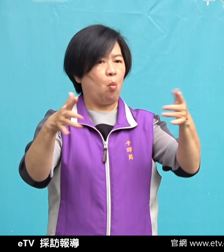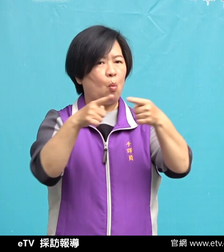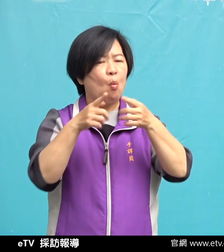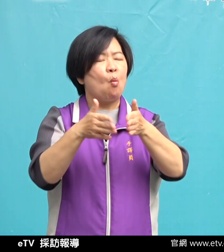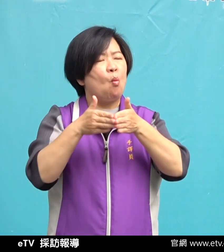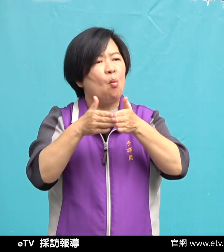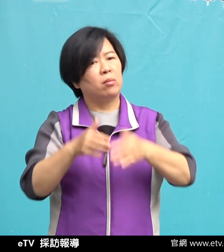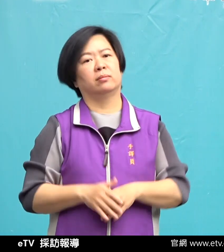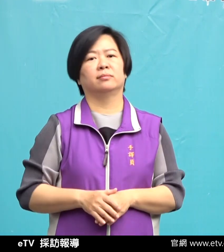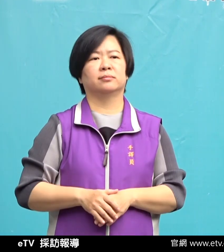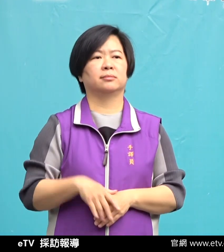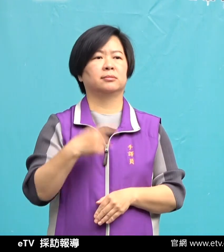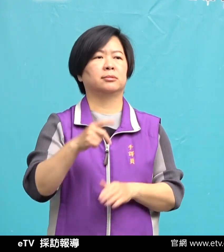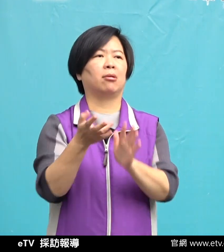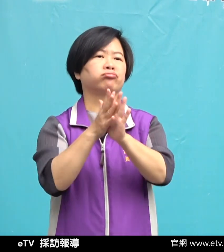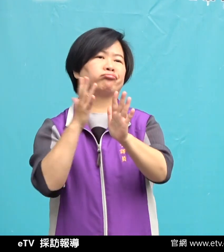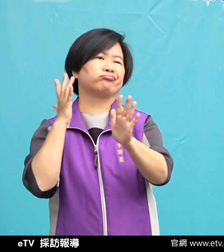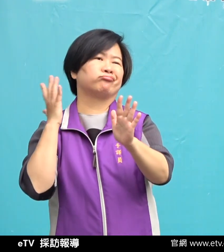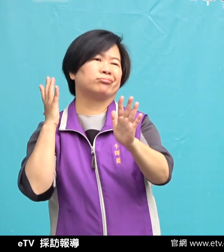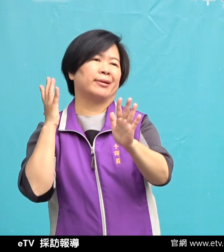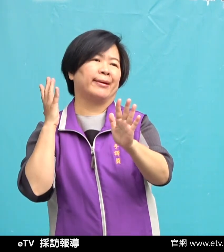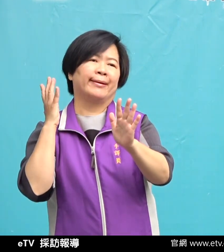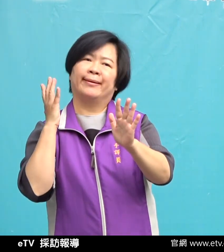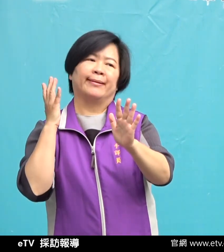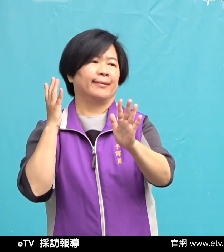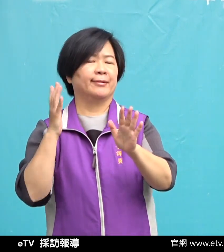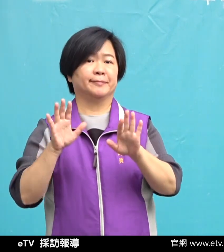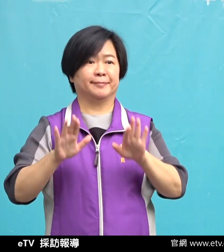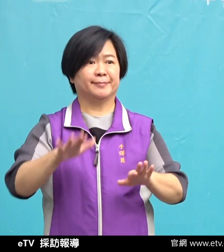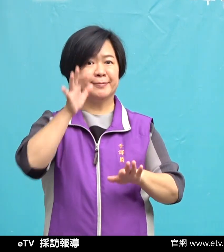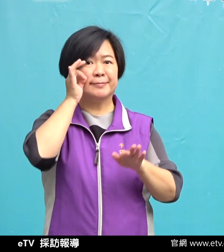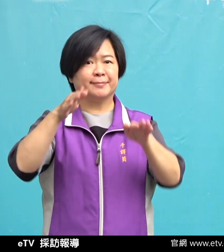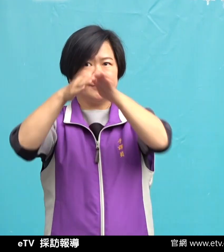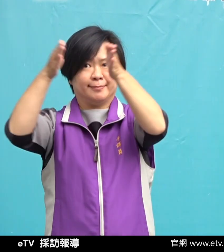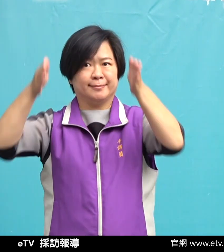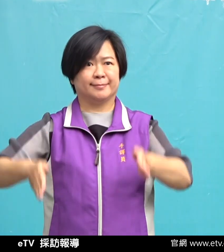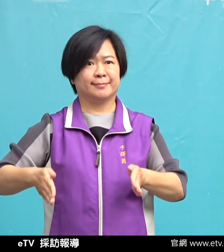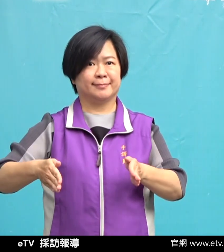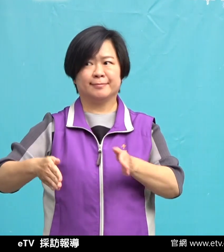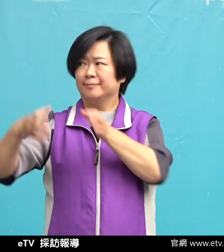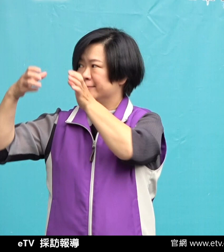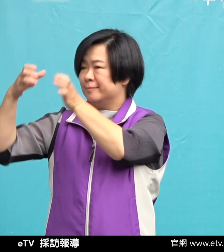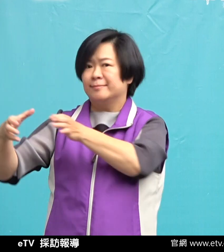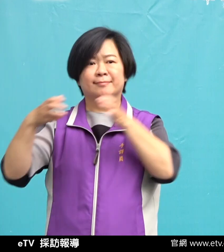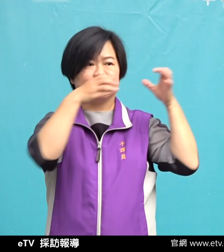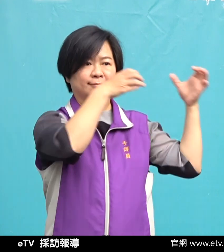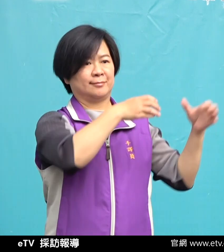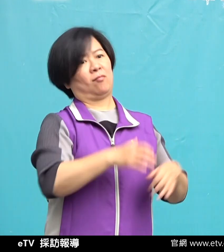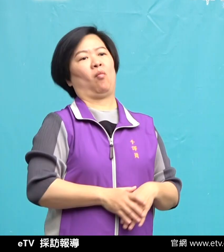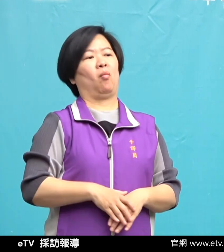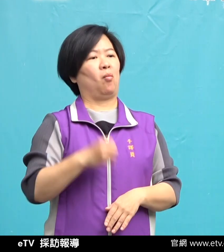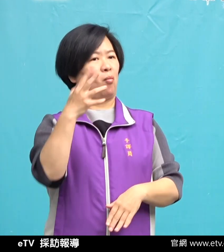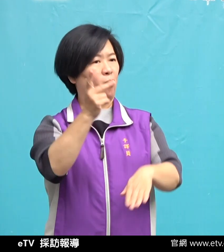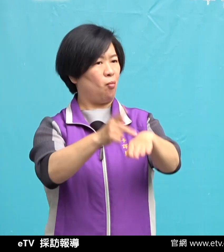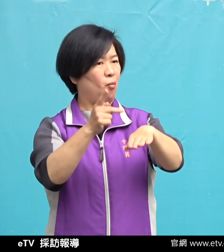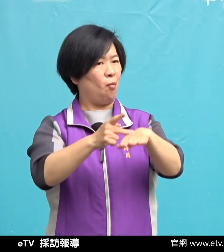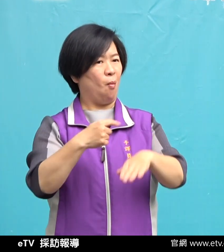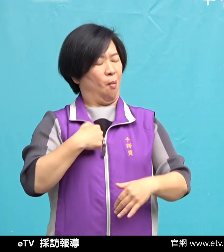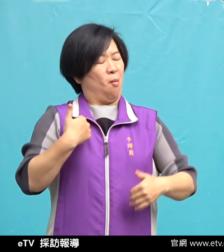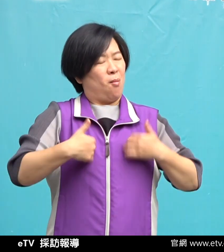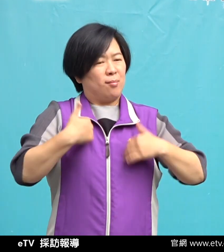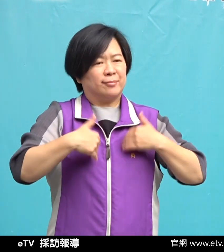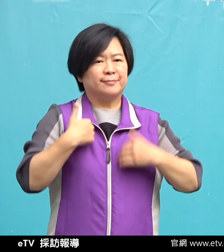然大家还在排队。所以今天看到有这样的一个新科技的进来，我们觉得非常的高